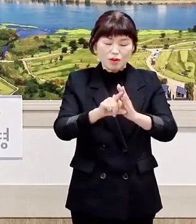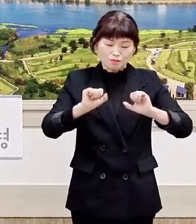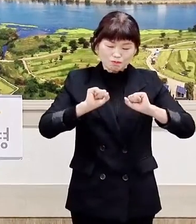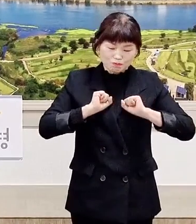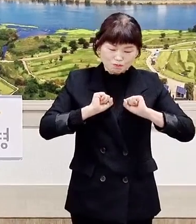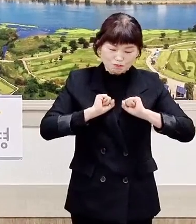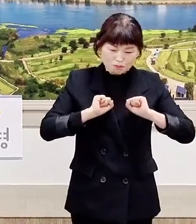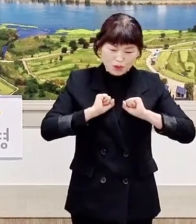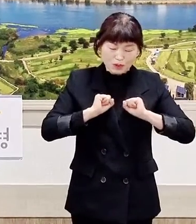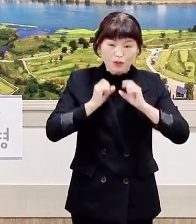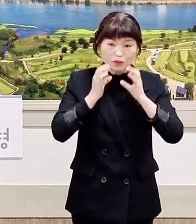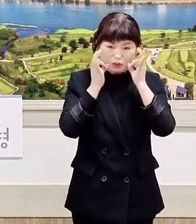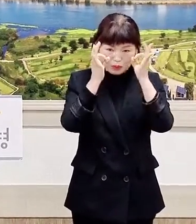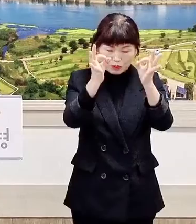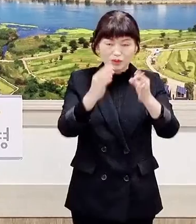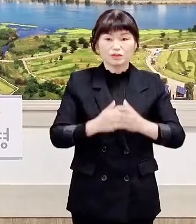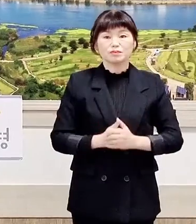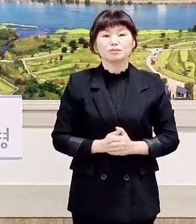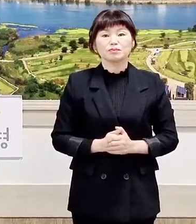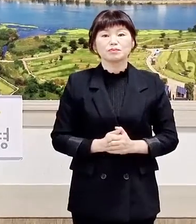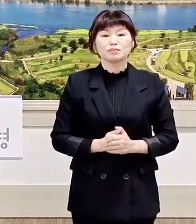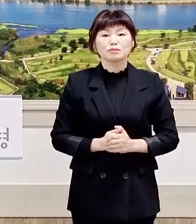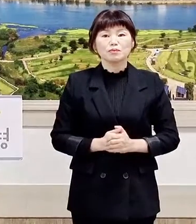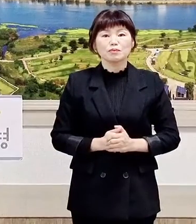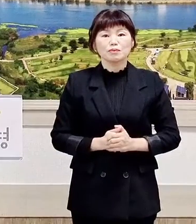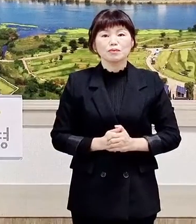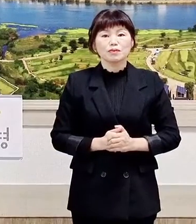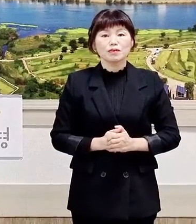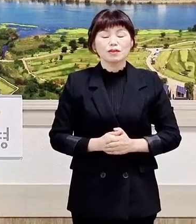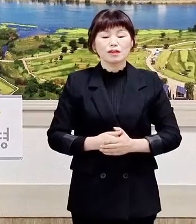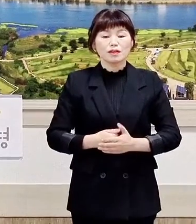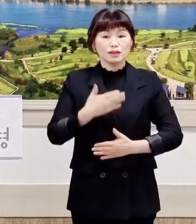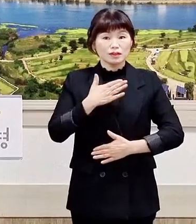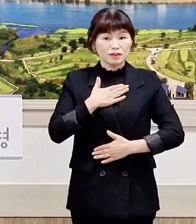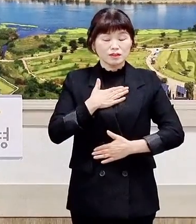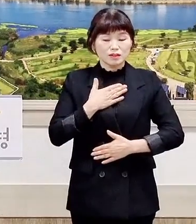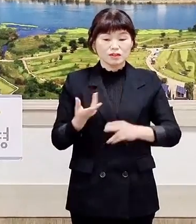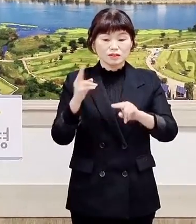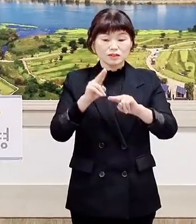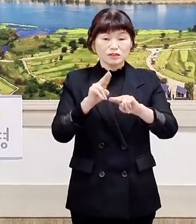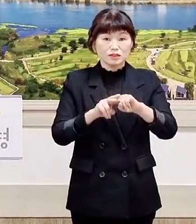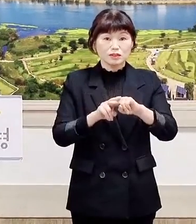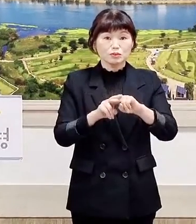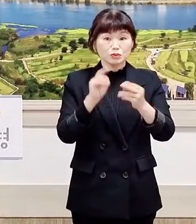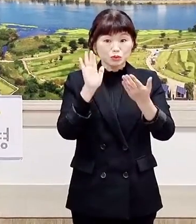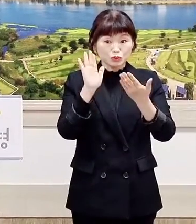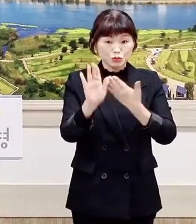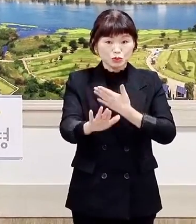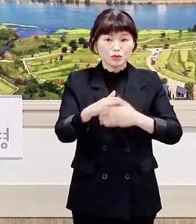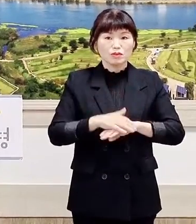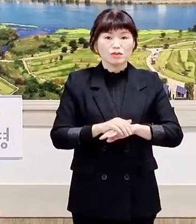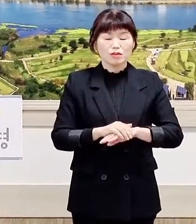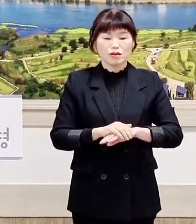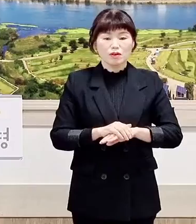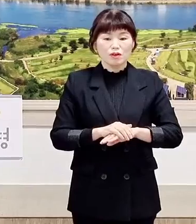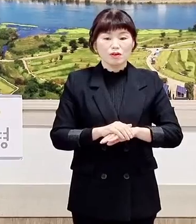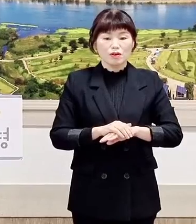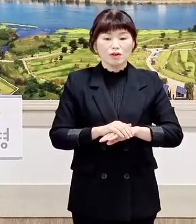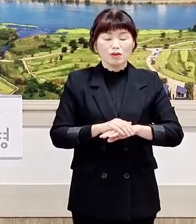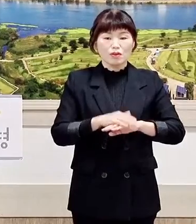불철주야 노력하고 있습니다. 저의 취임 이후 공직기강을 바로 세우고 쇄신을